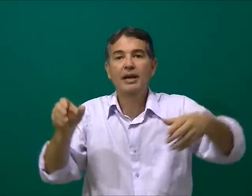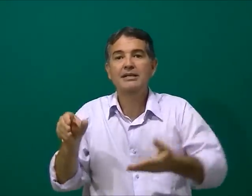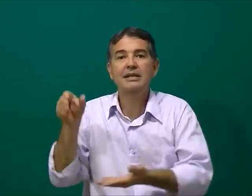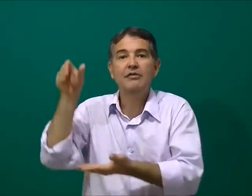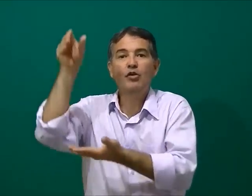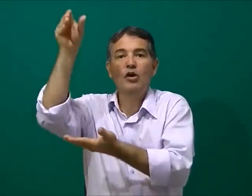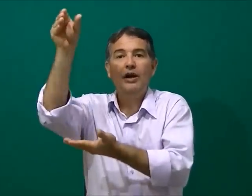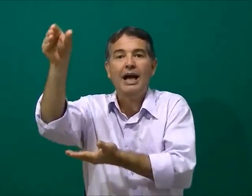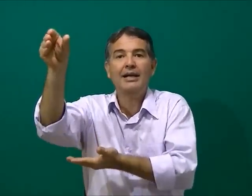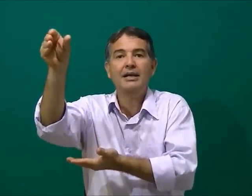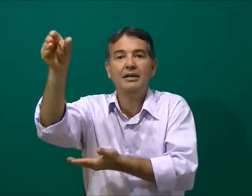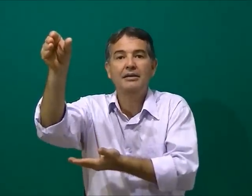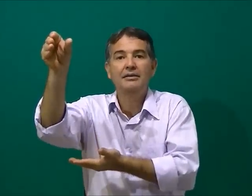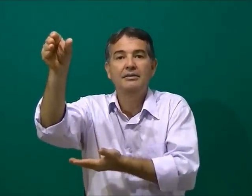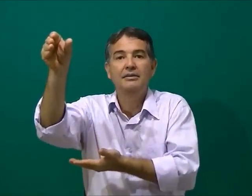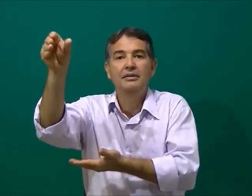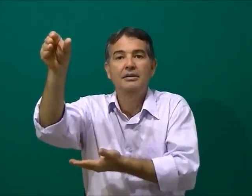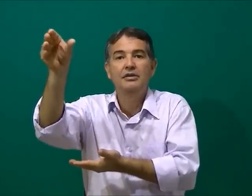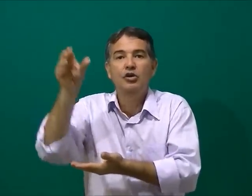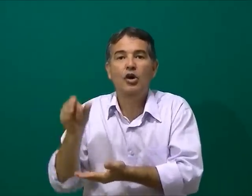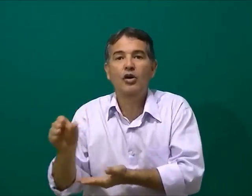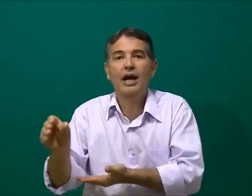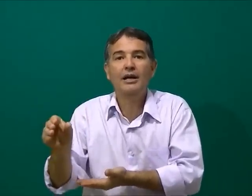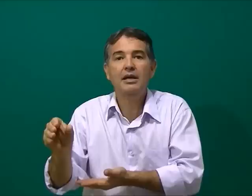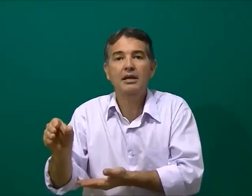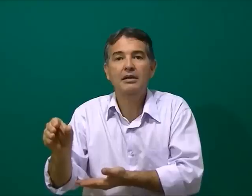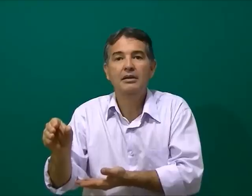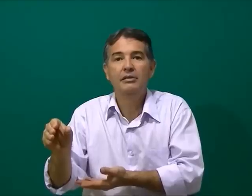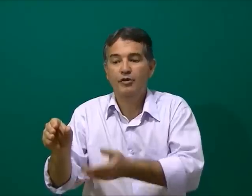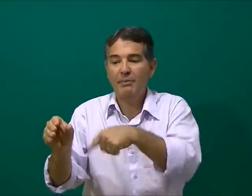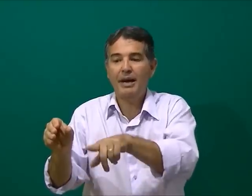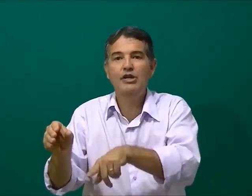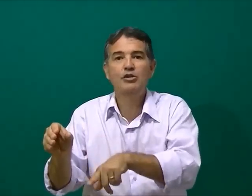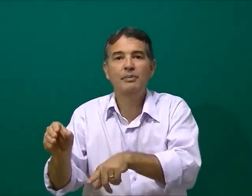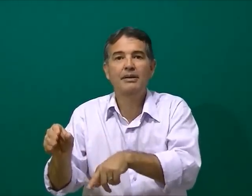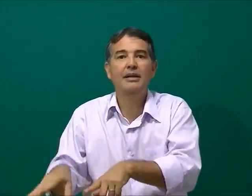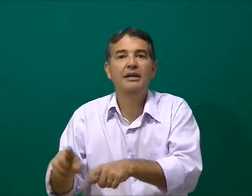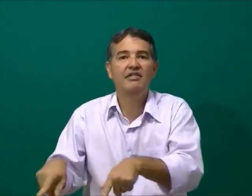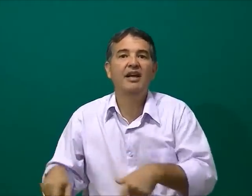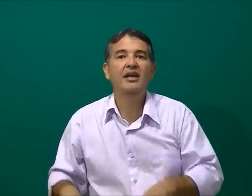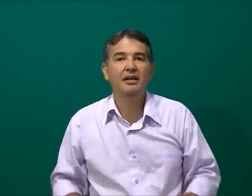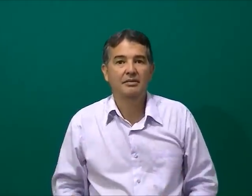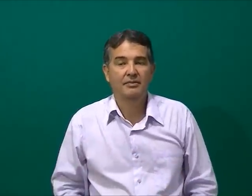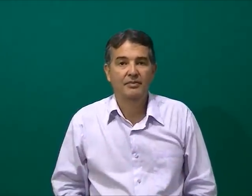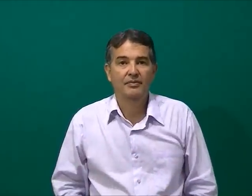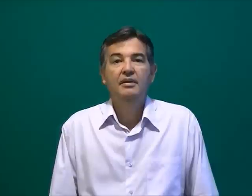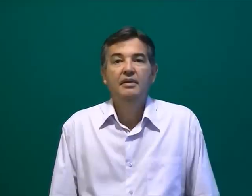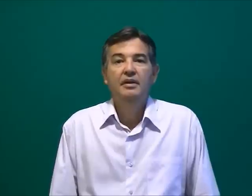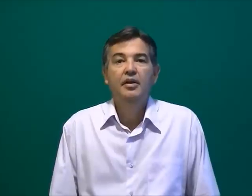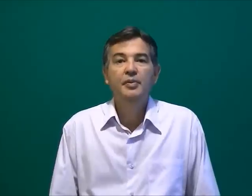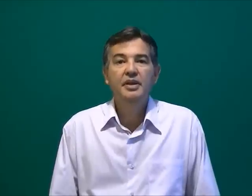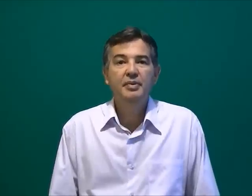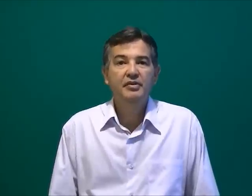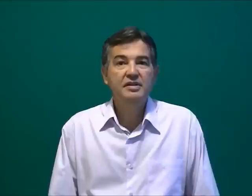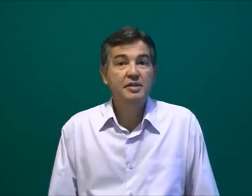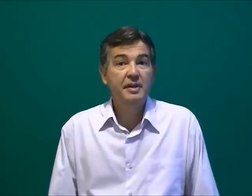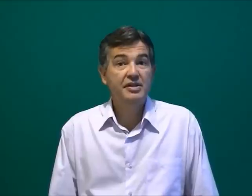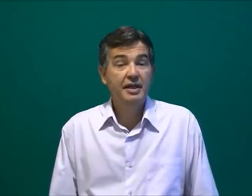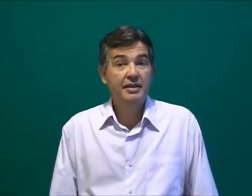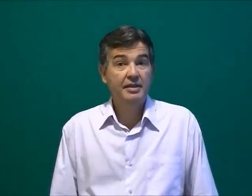esse livro e colocar aqui. Se eu colocar aqui, foi abaixo da prateleira, vai cair. Eu pedi para vocês prestarem